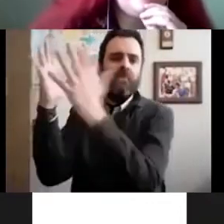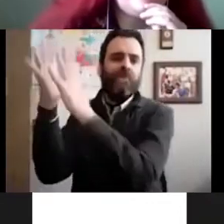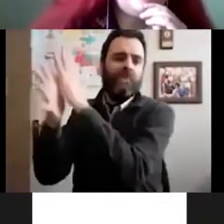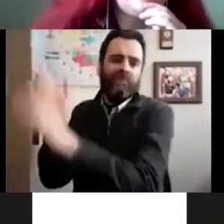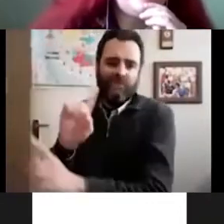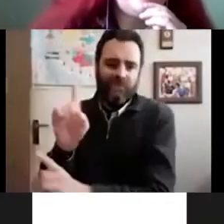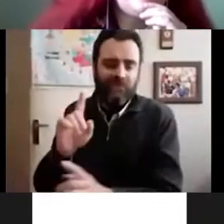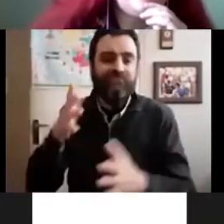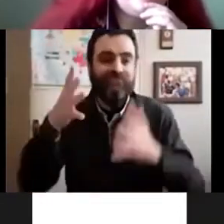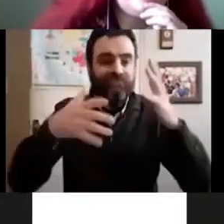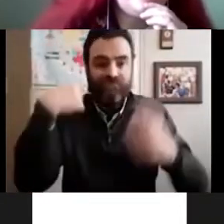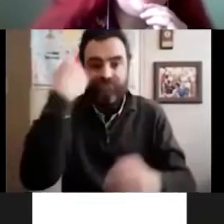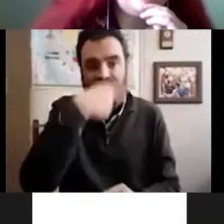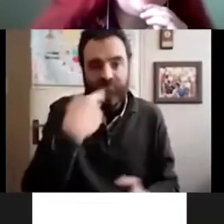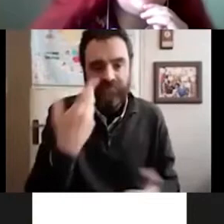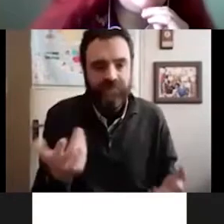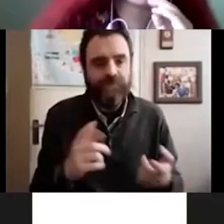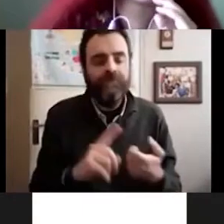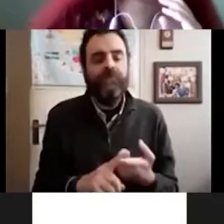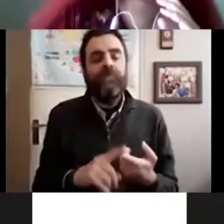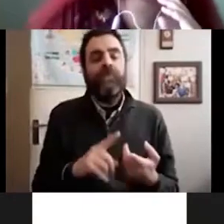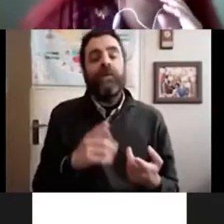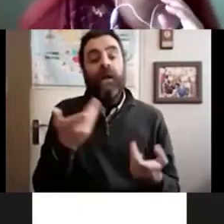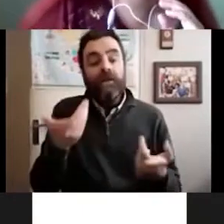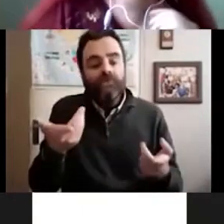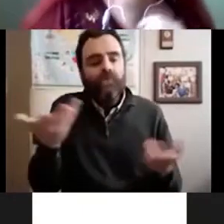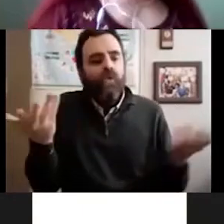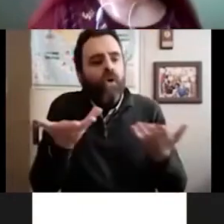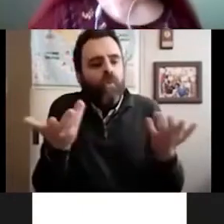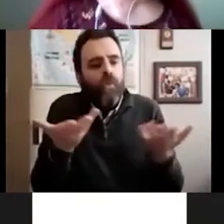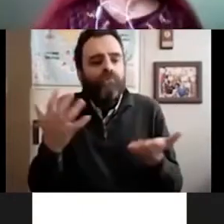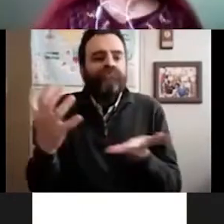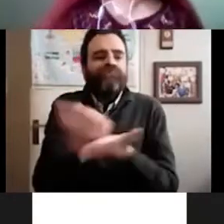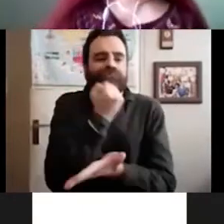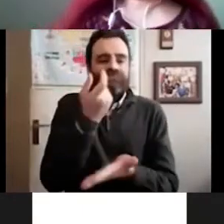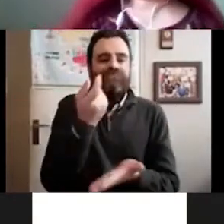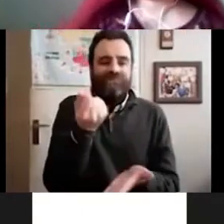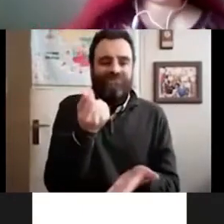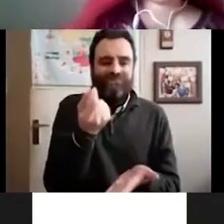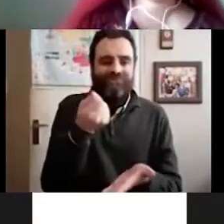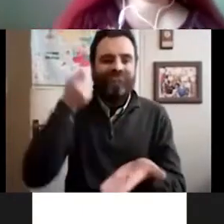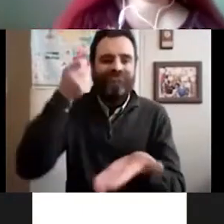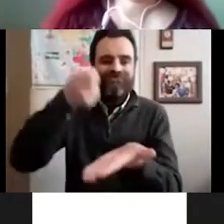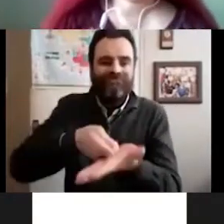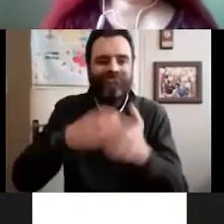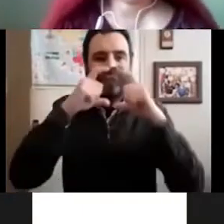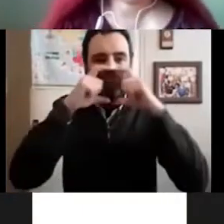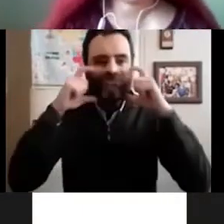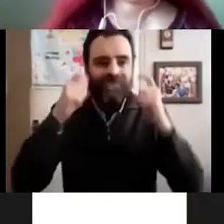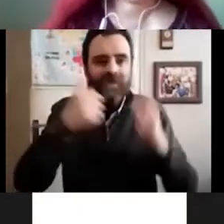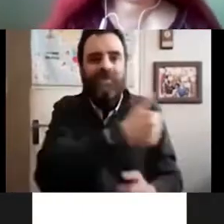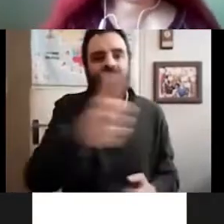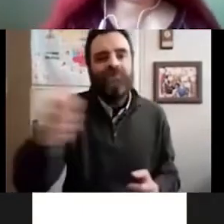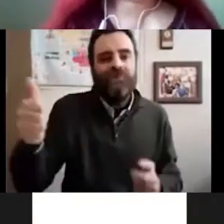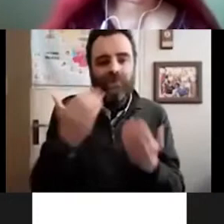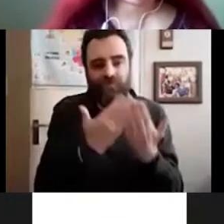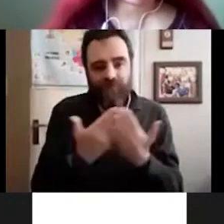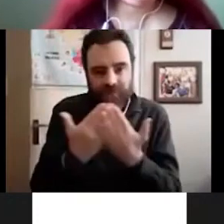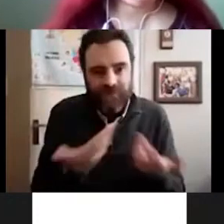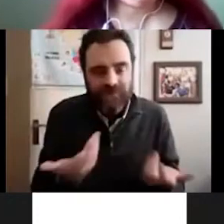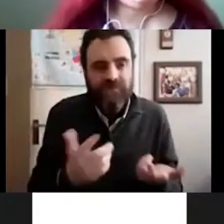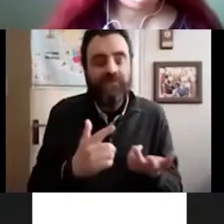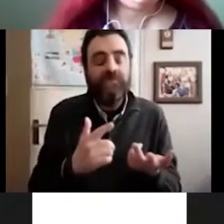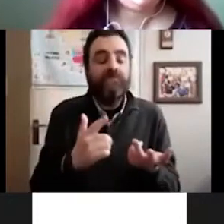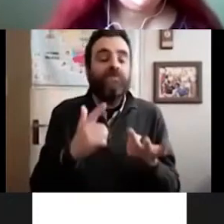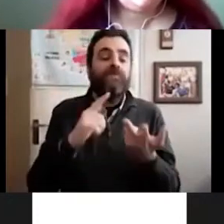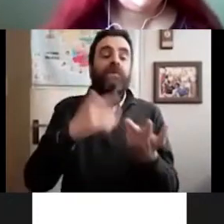saben que la lengua de señas no es solo con las manos, es también con la expresión facial. Entonces, ¿cómo logramos hacer